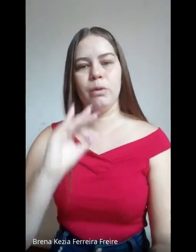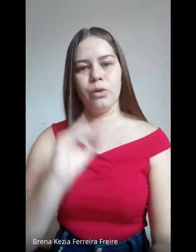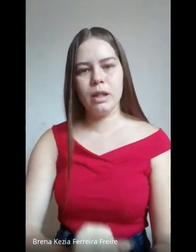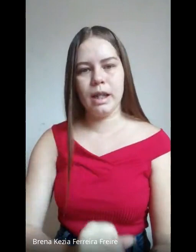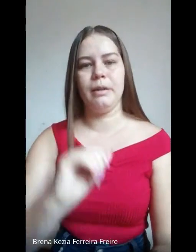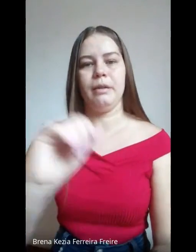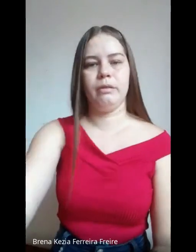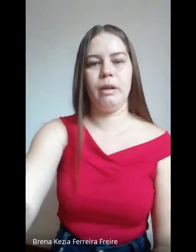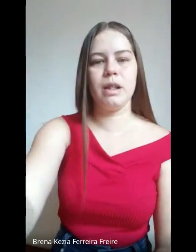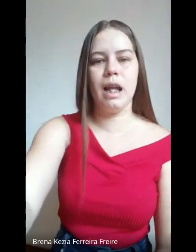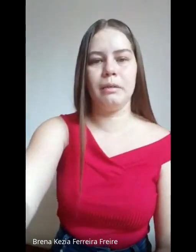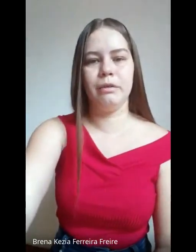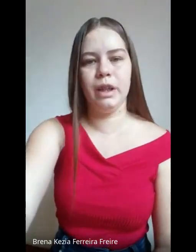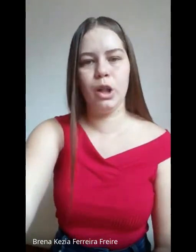José. Vamos lá. Vitor?